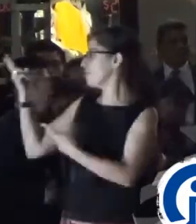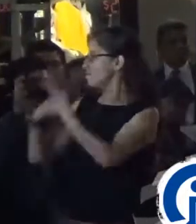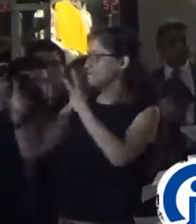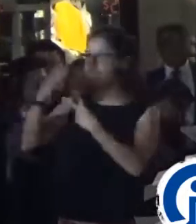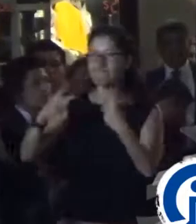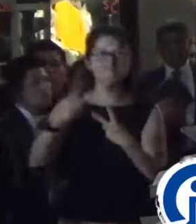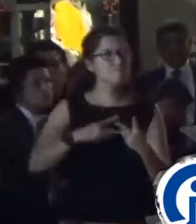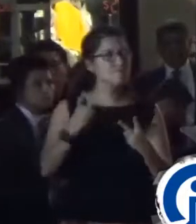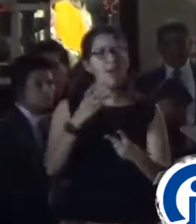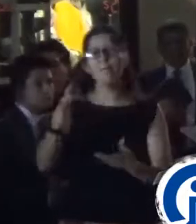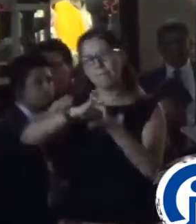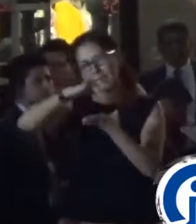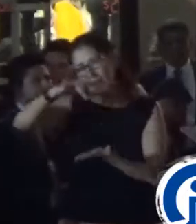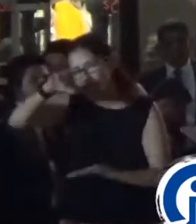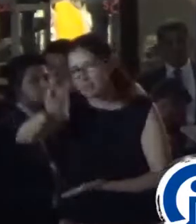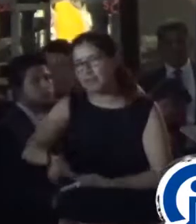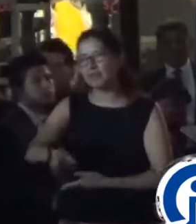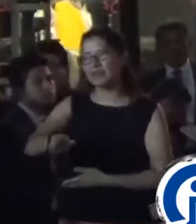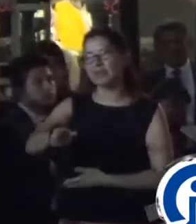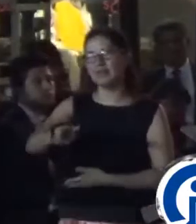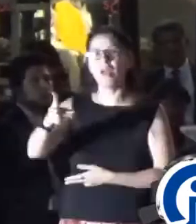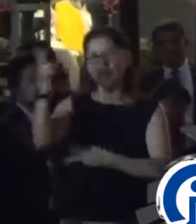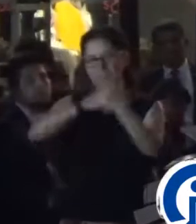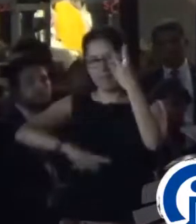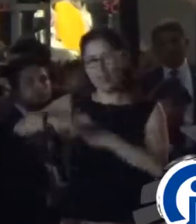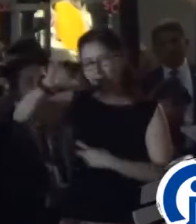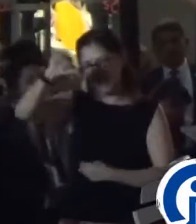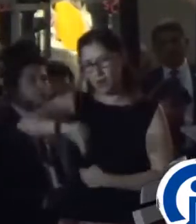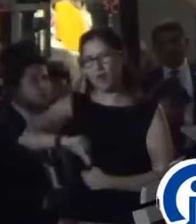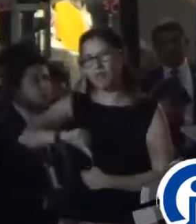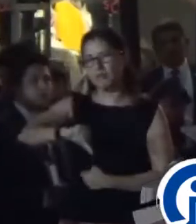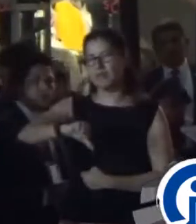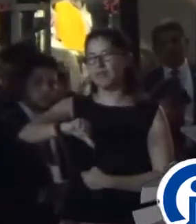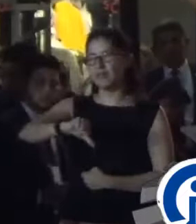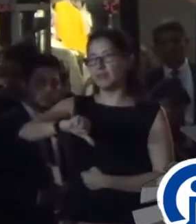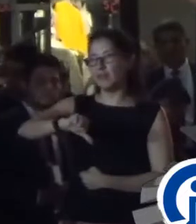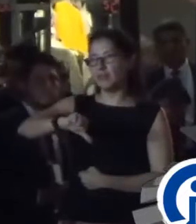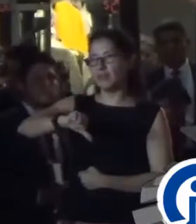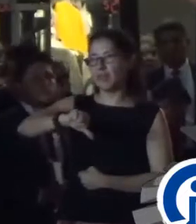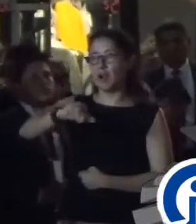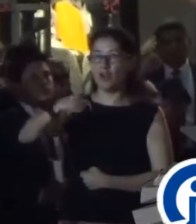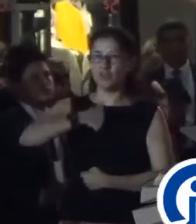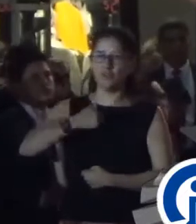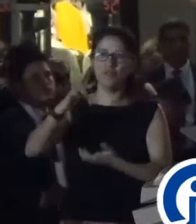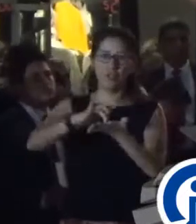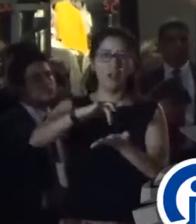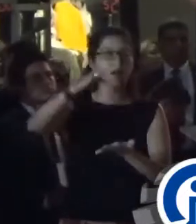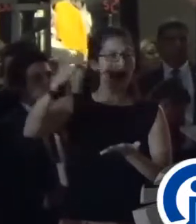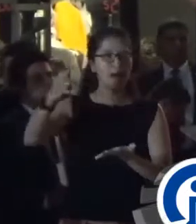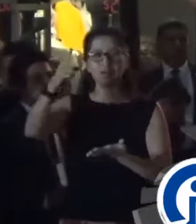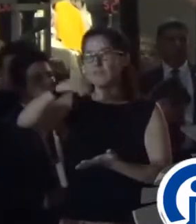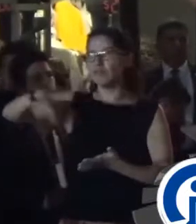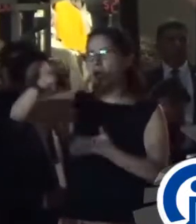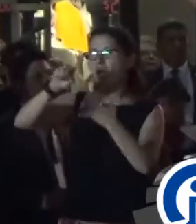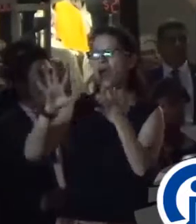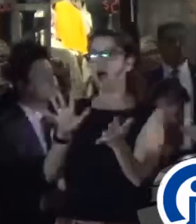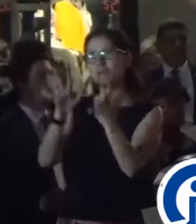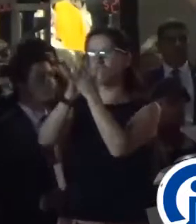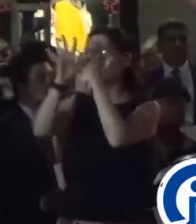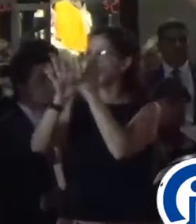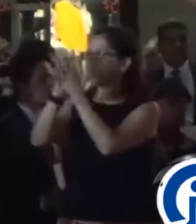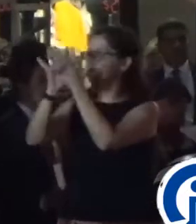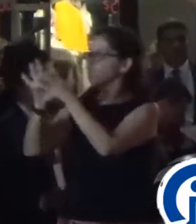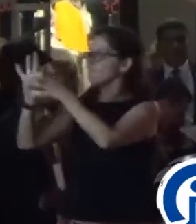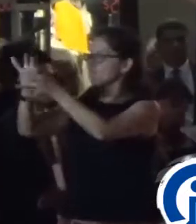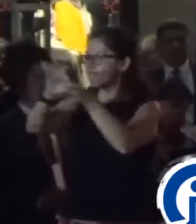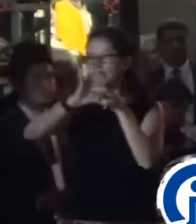Palacios rindió protesta para ser nuevo alcalde. Al inicio de su intervención, bueno, pues agradeció a su abuelo